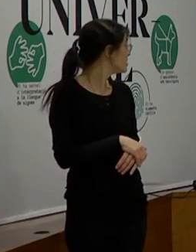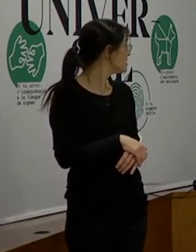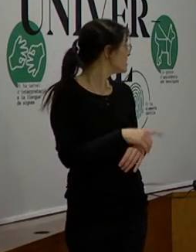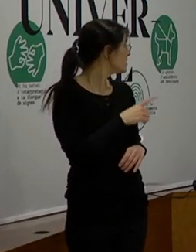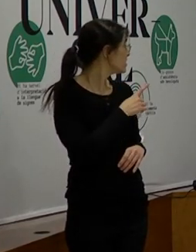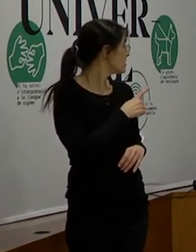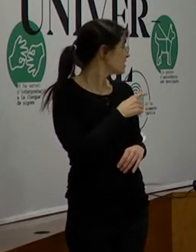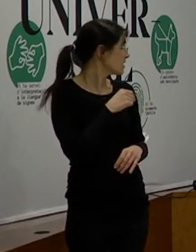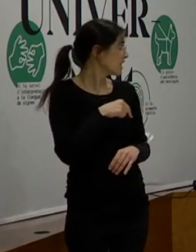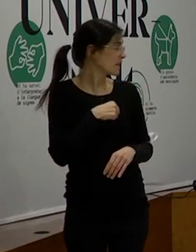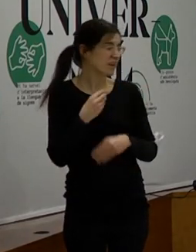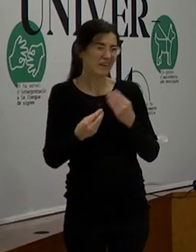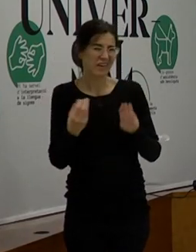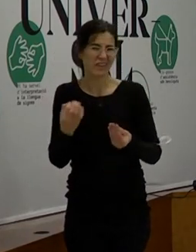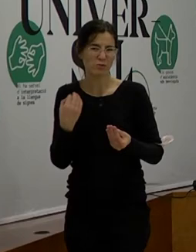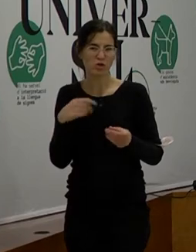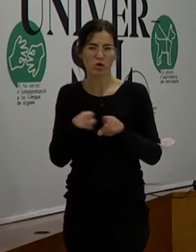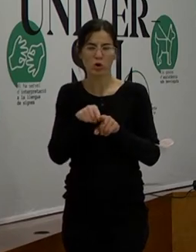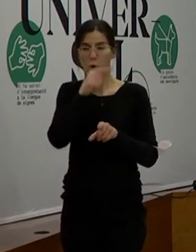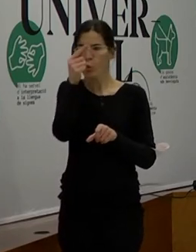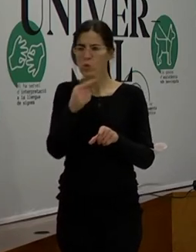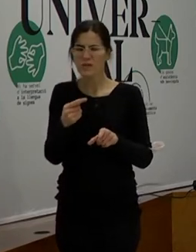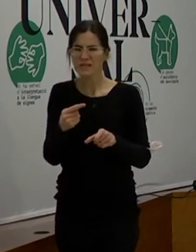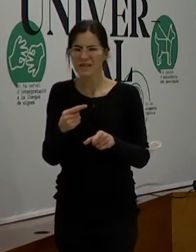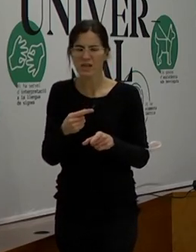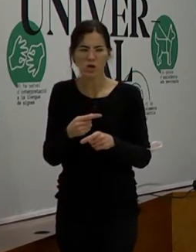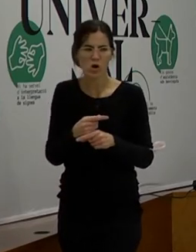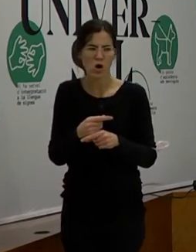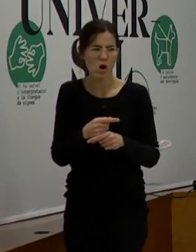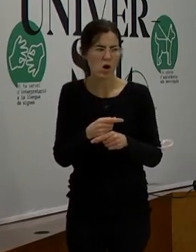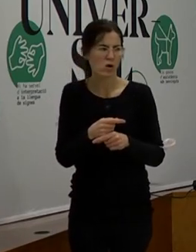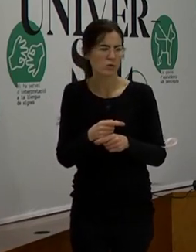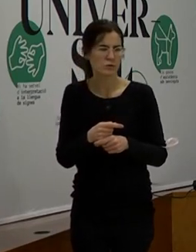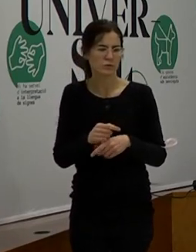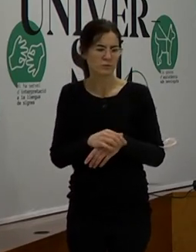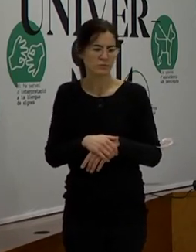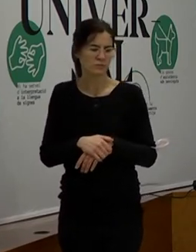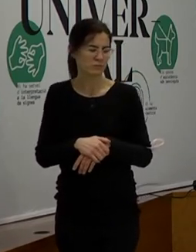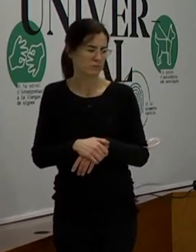aquí el que farem és fer un disseny el més... Ai, què passa?